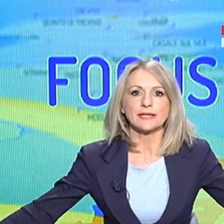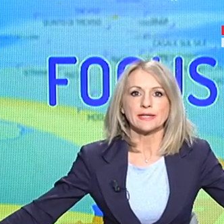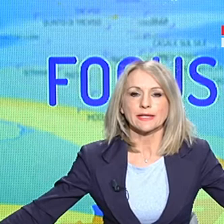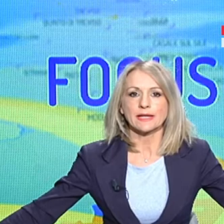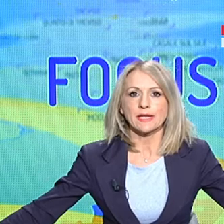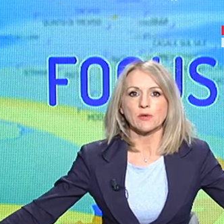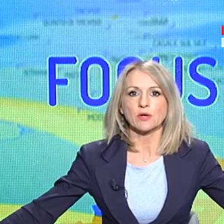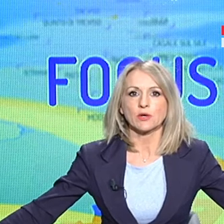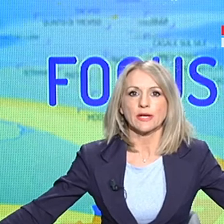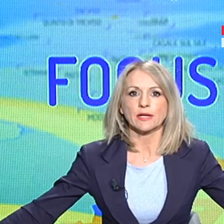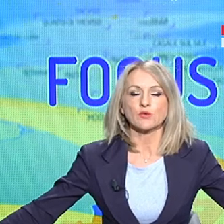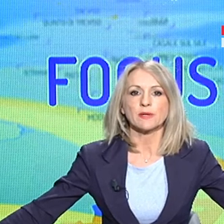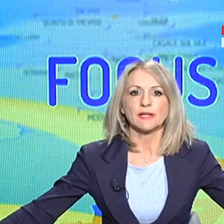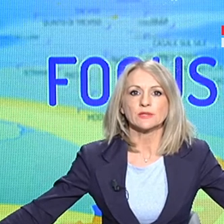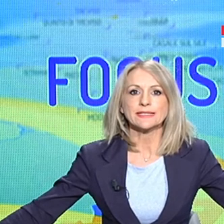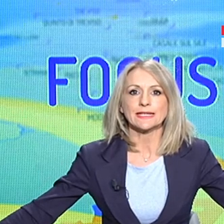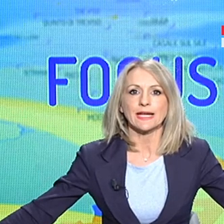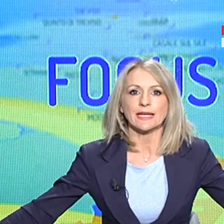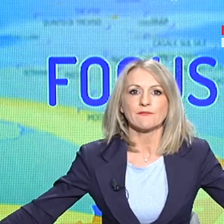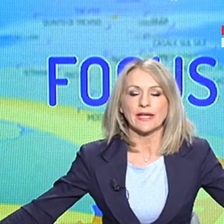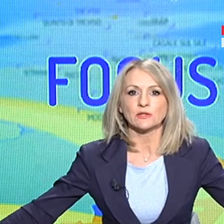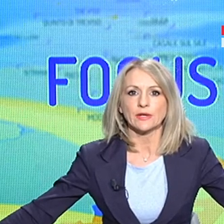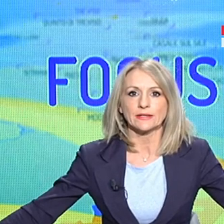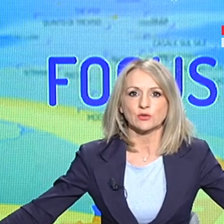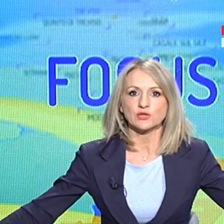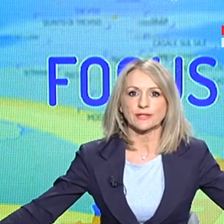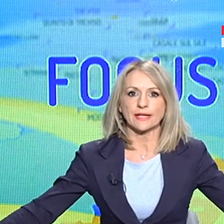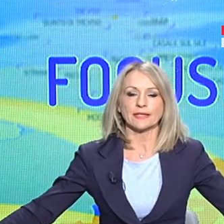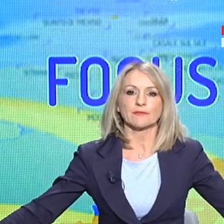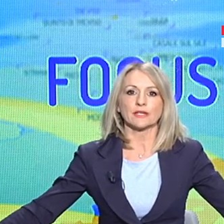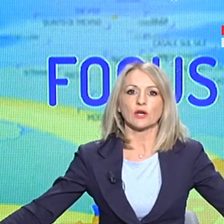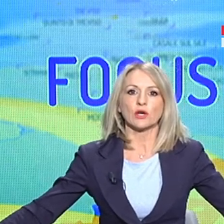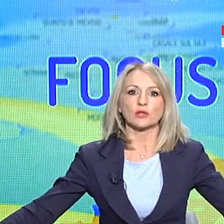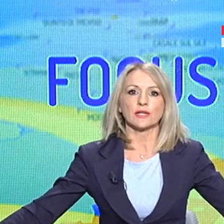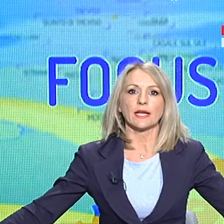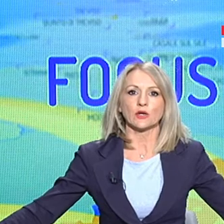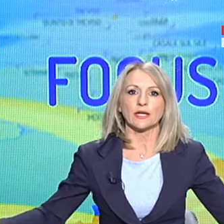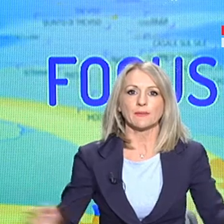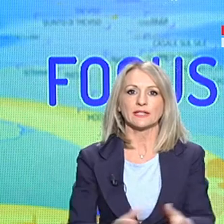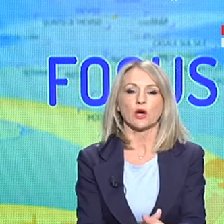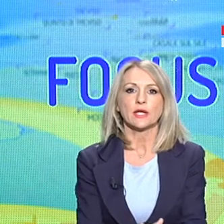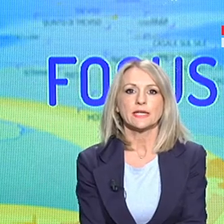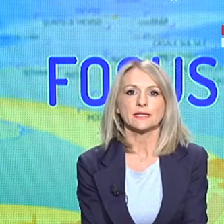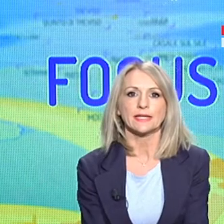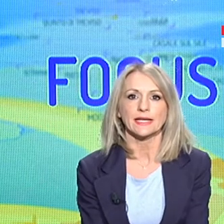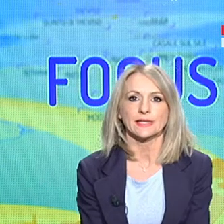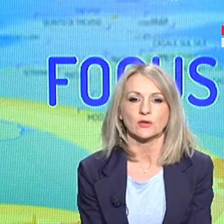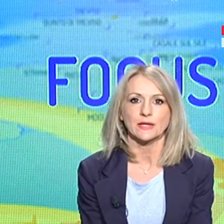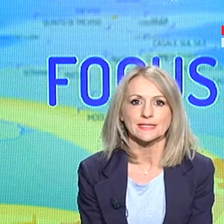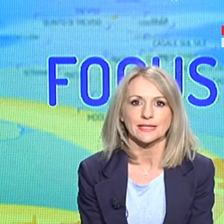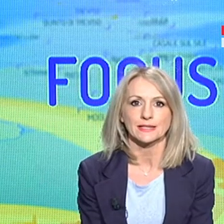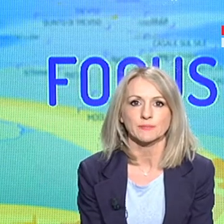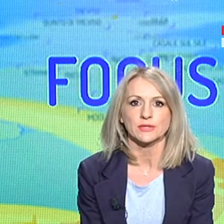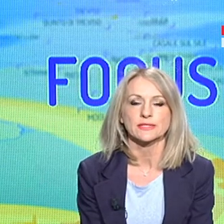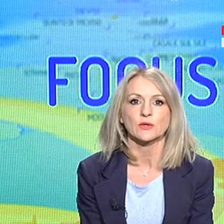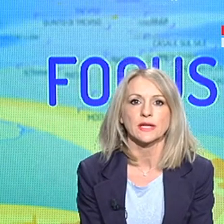poi rientreremo con le ultime notizie dal Veneto e alle 12.30 vi ricordo il collegamento in diretta con